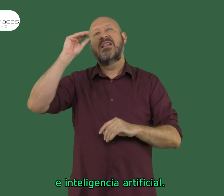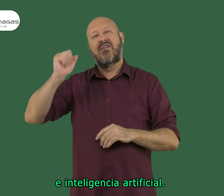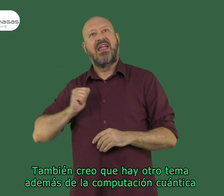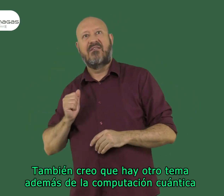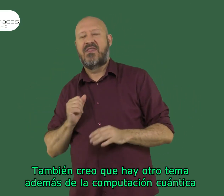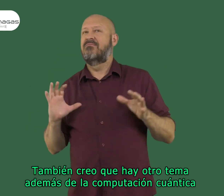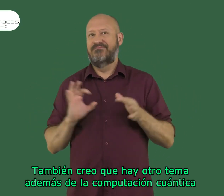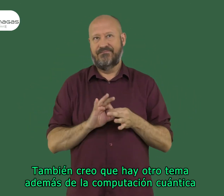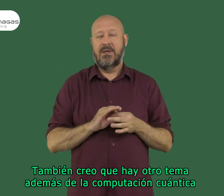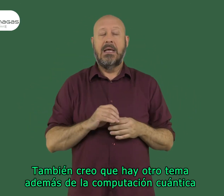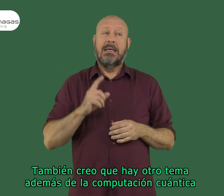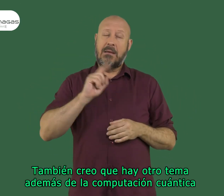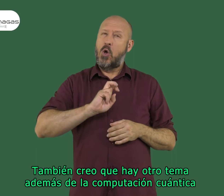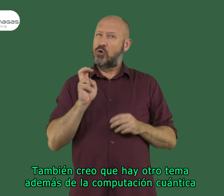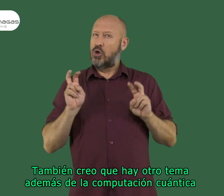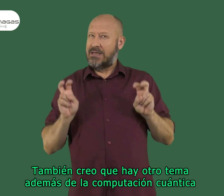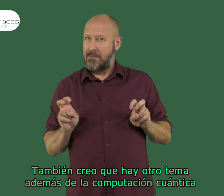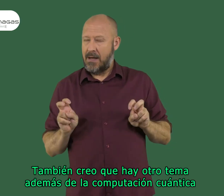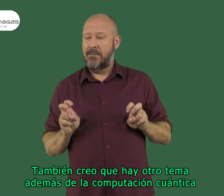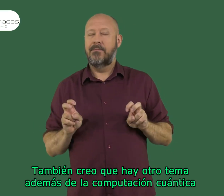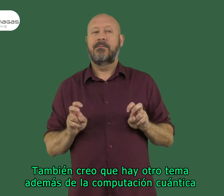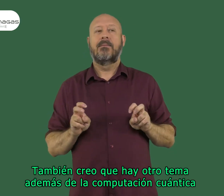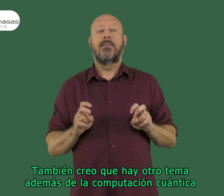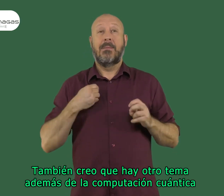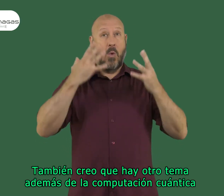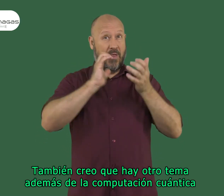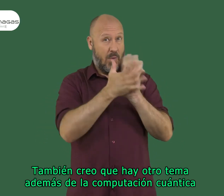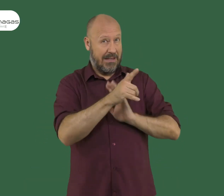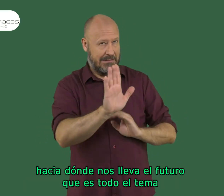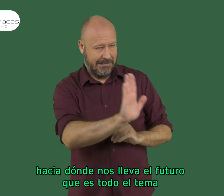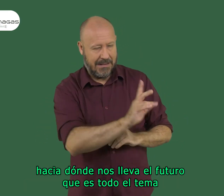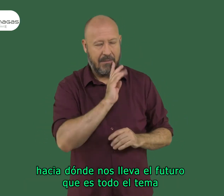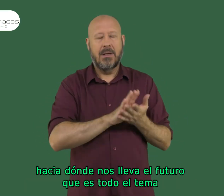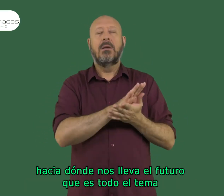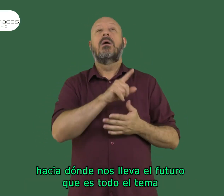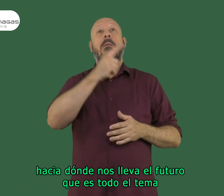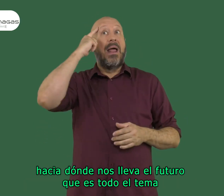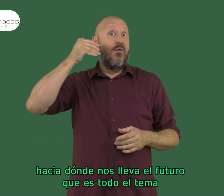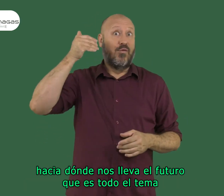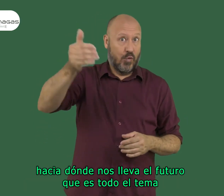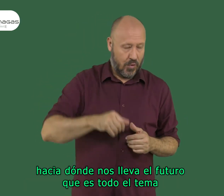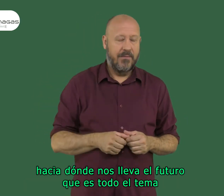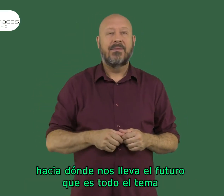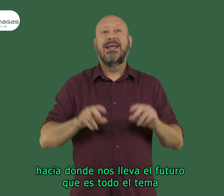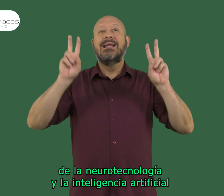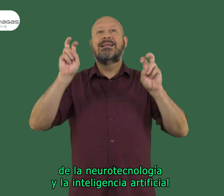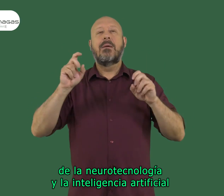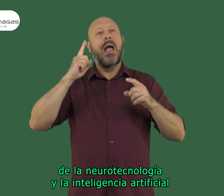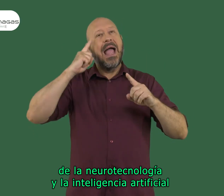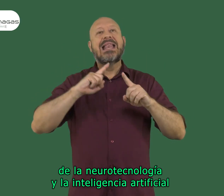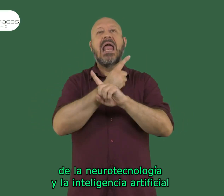artificial. También creo que hay otro tema, además de la computación cuántica hacia donde nos lleva el futuro, que es todo el tema de